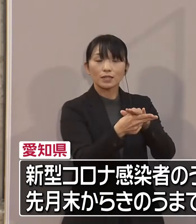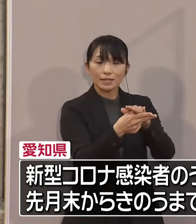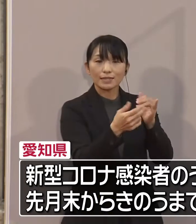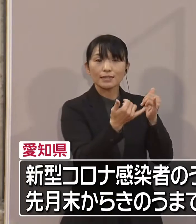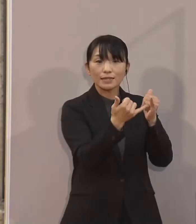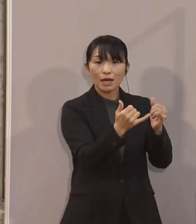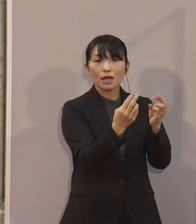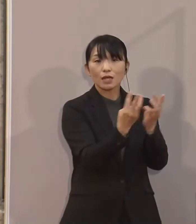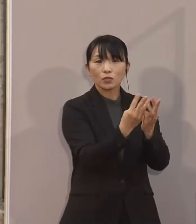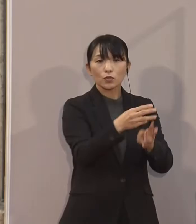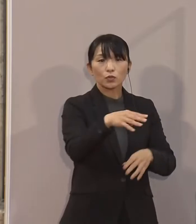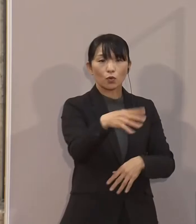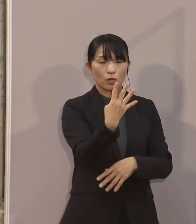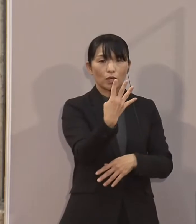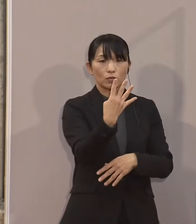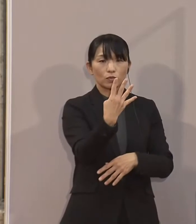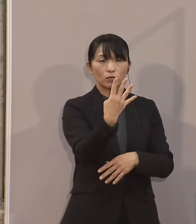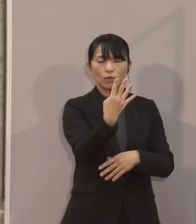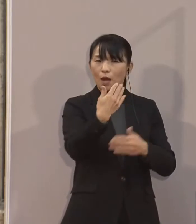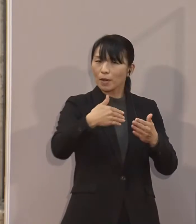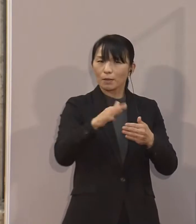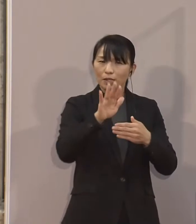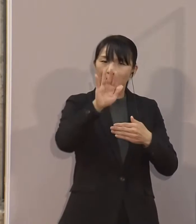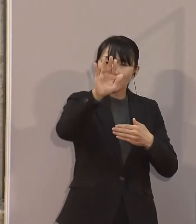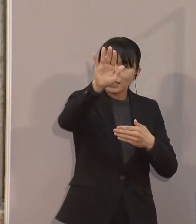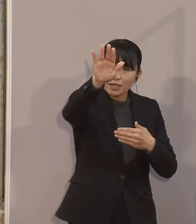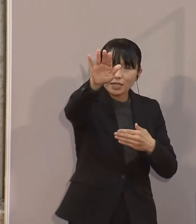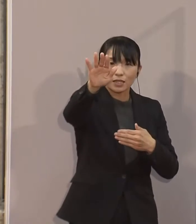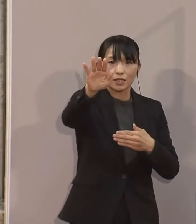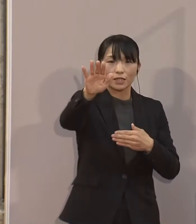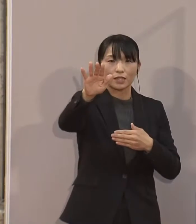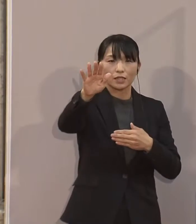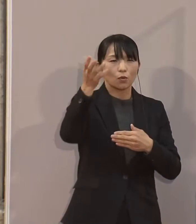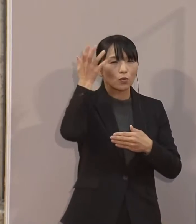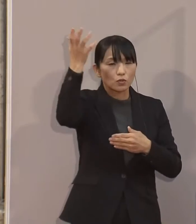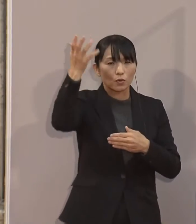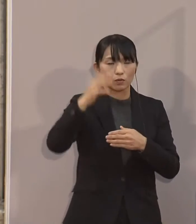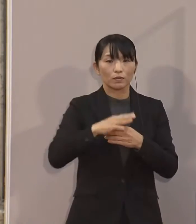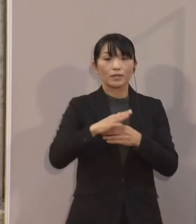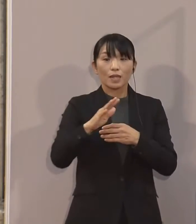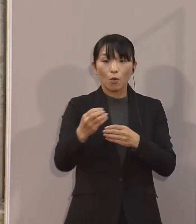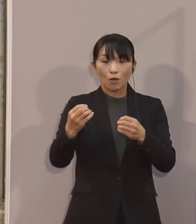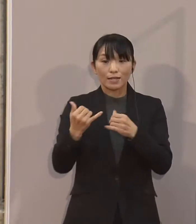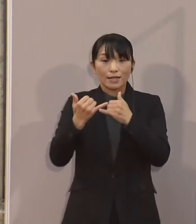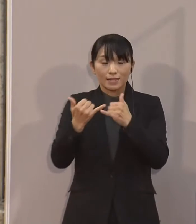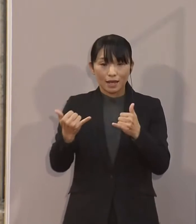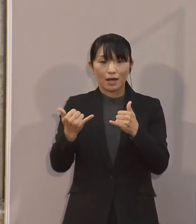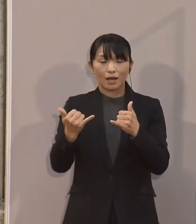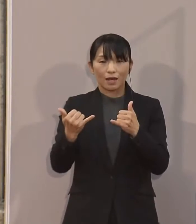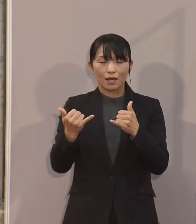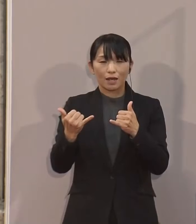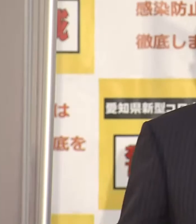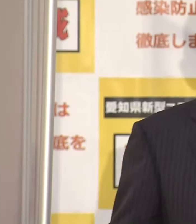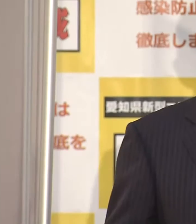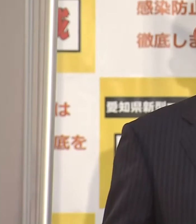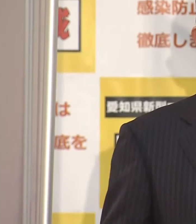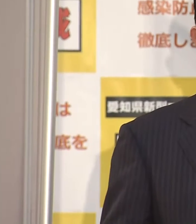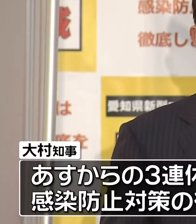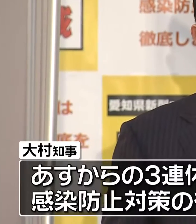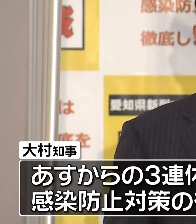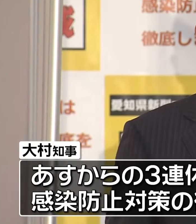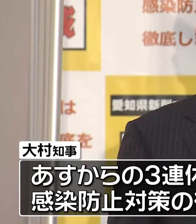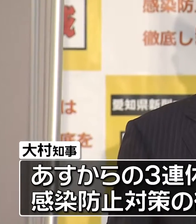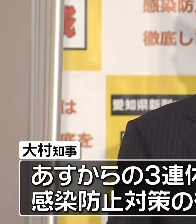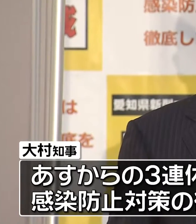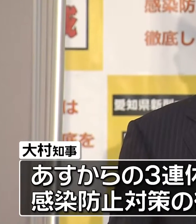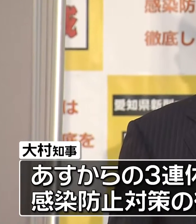が分かりました。感染力の強いオミクロン株への急速な置き換わりが進んでいることから、大村知事は